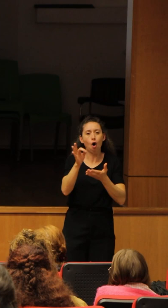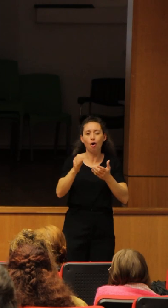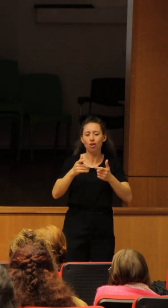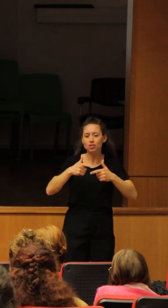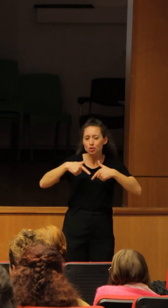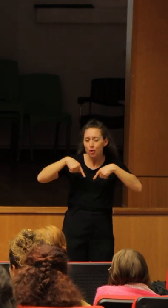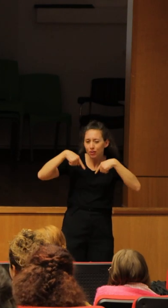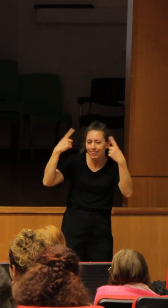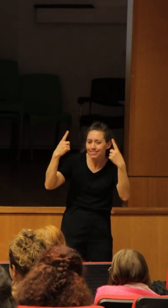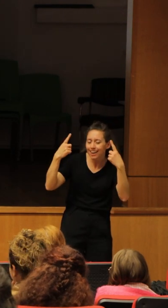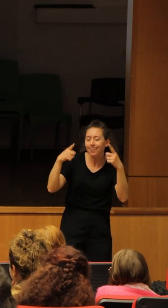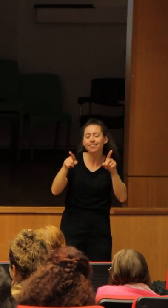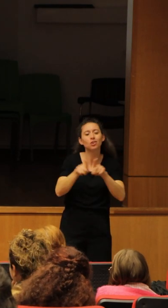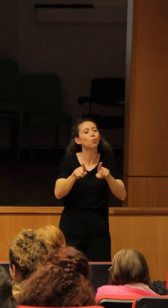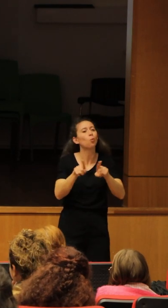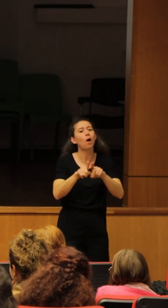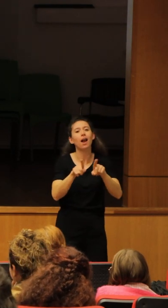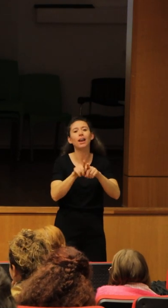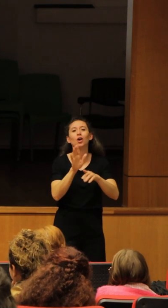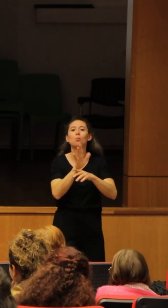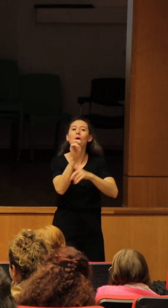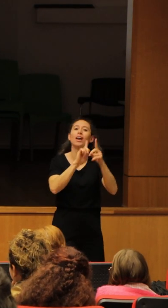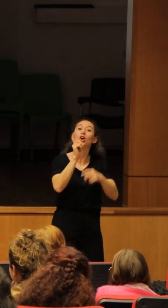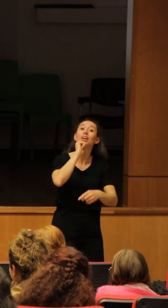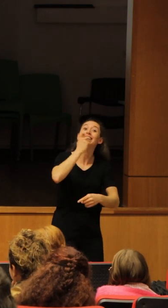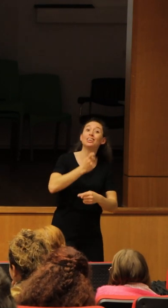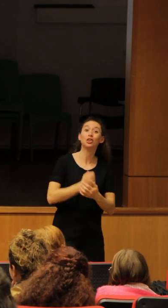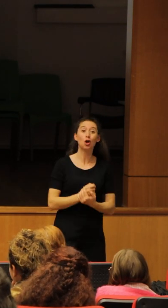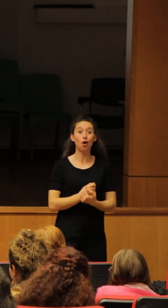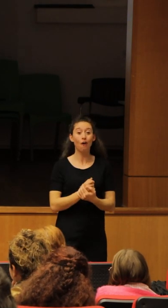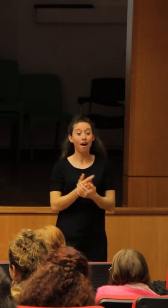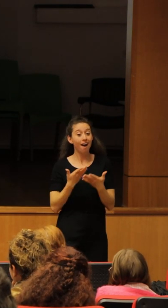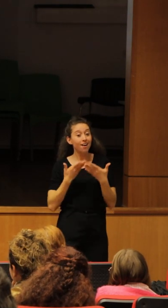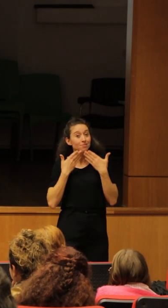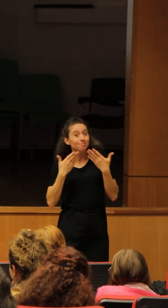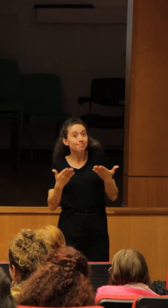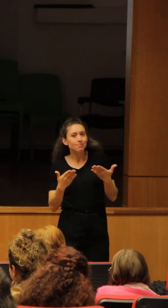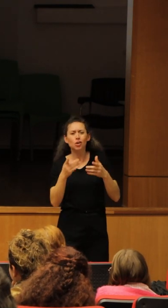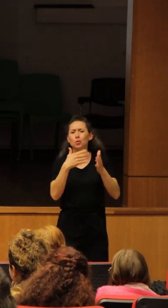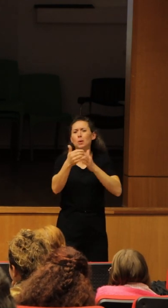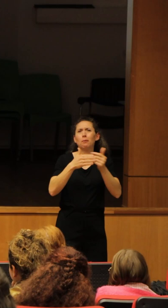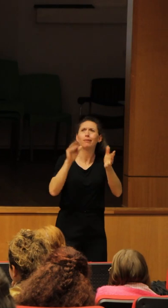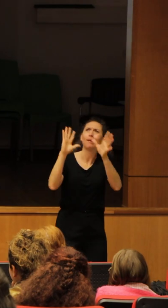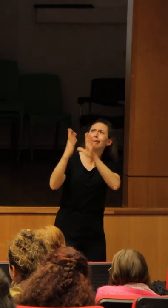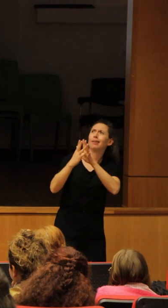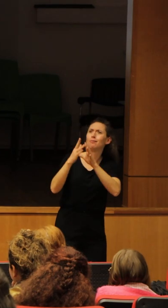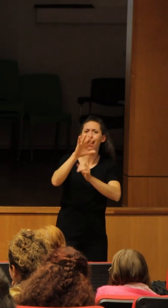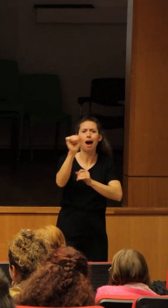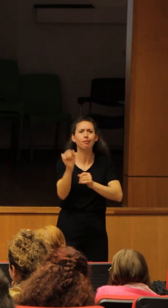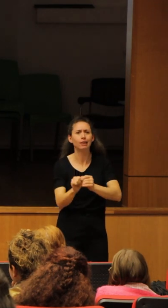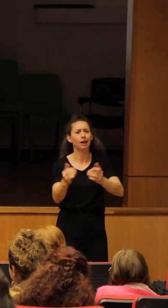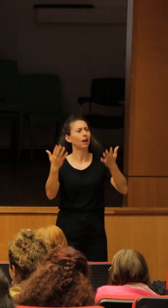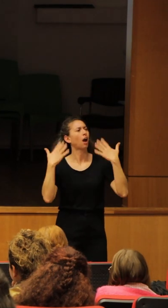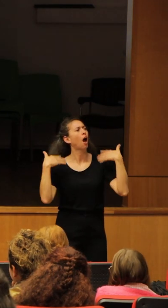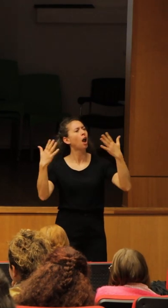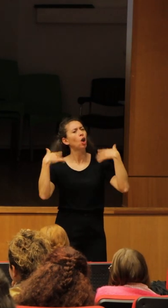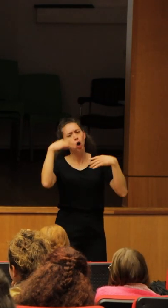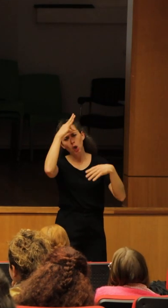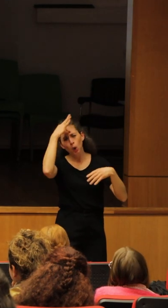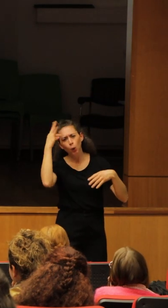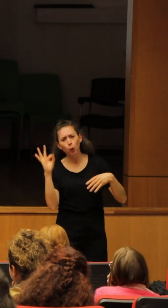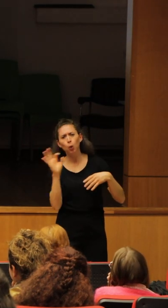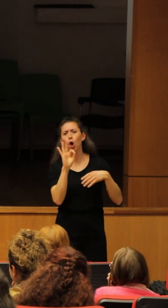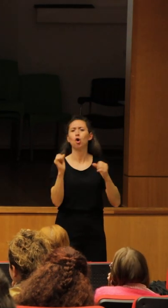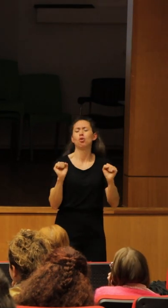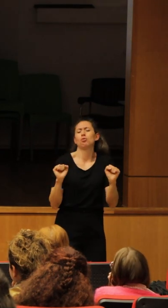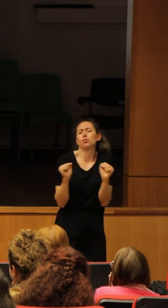tienen la misma asociación con algo lindo, agradable, más allá de que si el clima es el de África con mucho calor o el de la Antártida